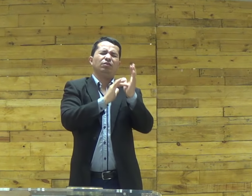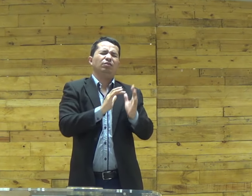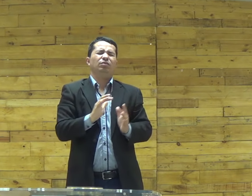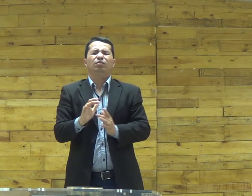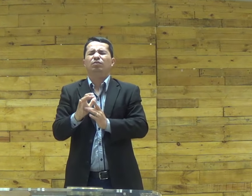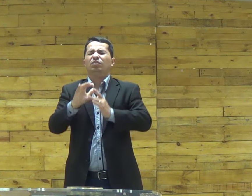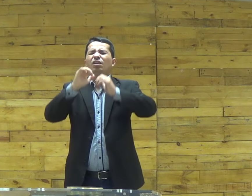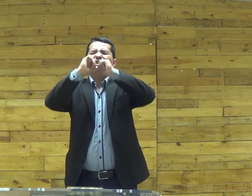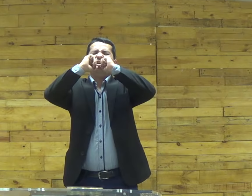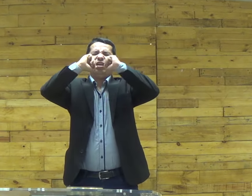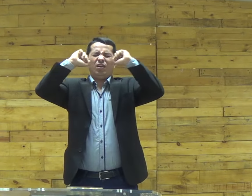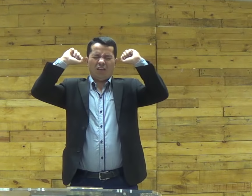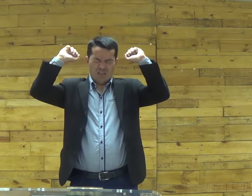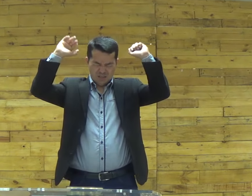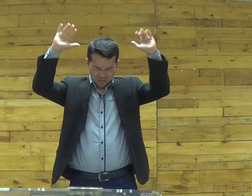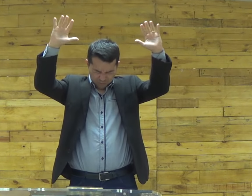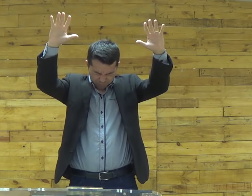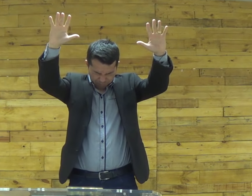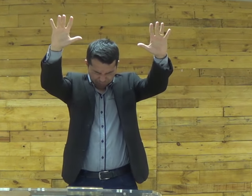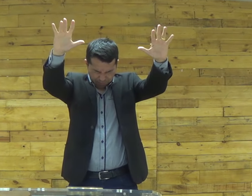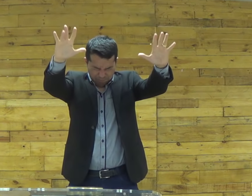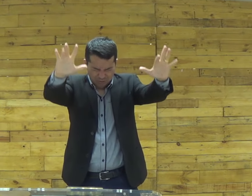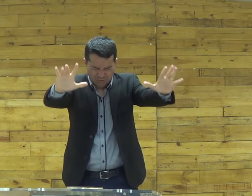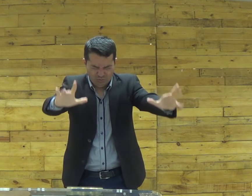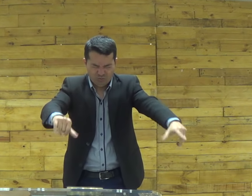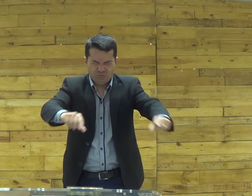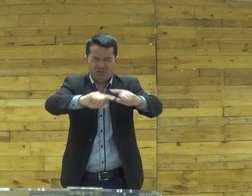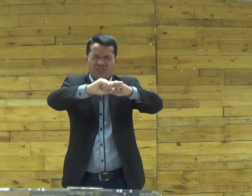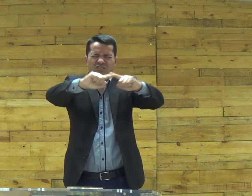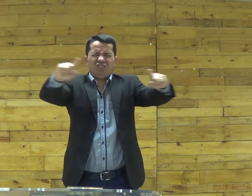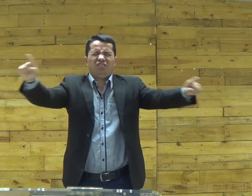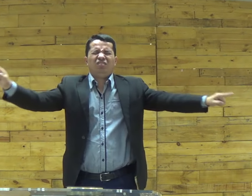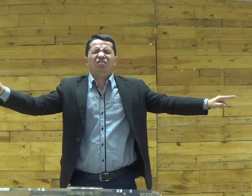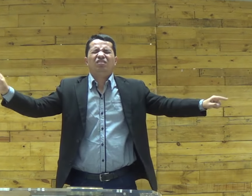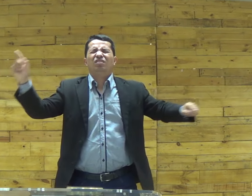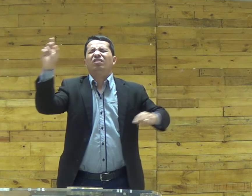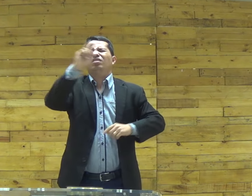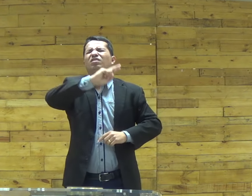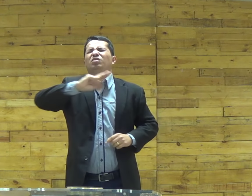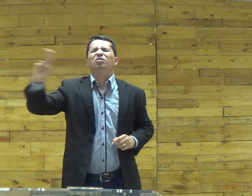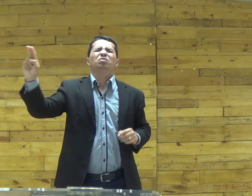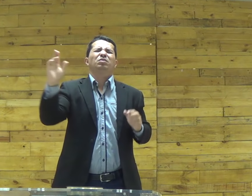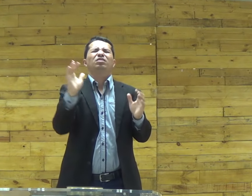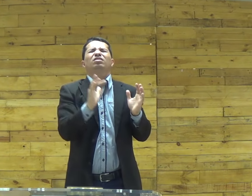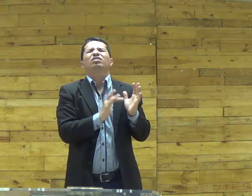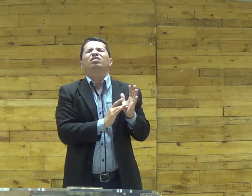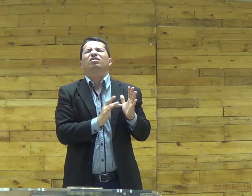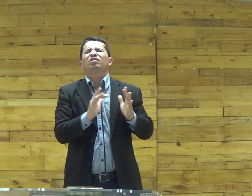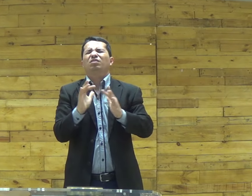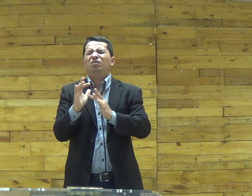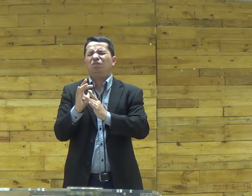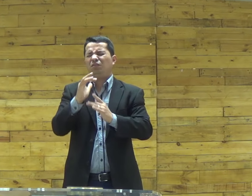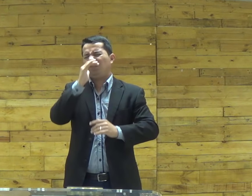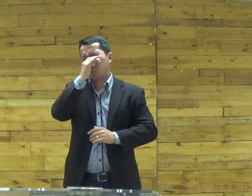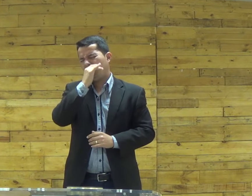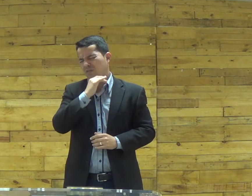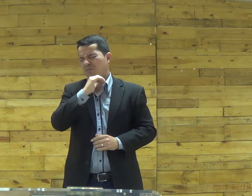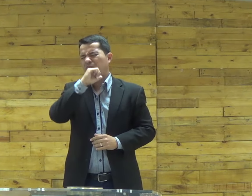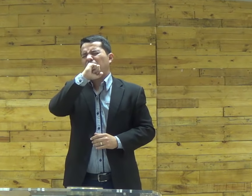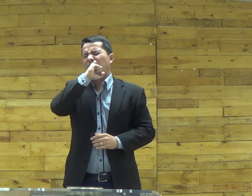Pai, em nome de Jesus, eu peço que o Senhor abençoe, abençoa Deus, abençoa as pessoas que estão aqui, em nome de Jesus,